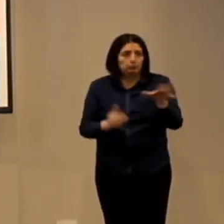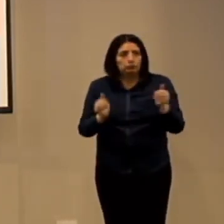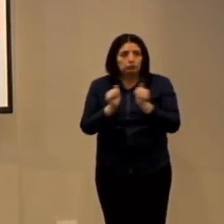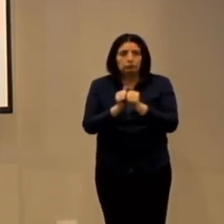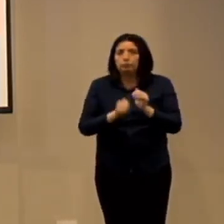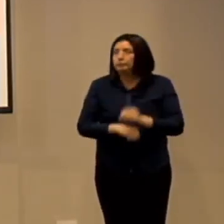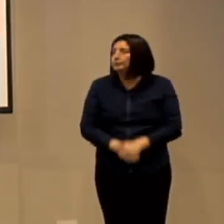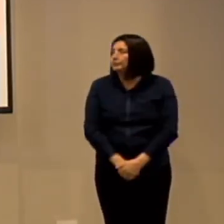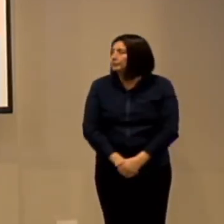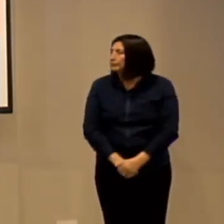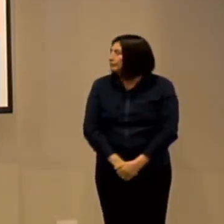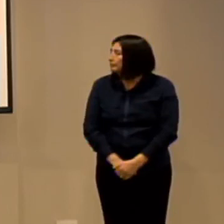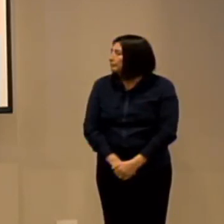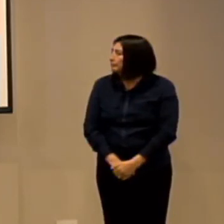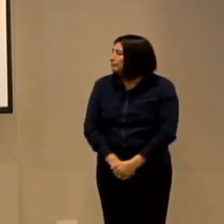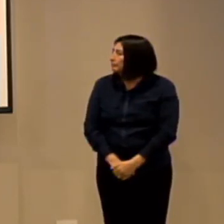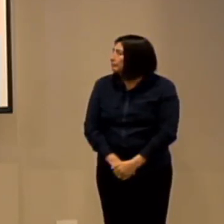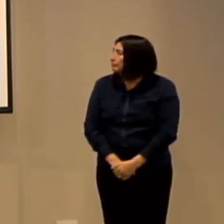¿Sí?